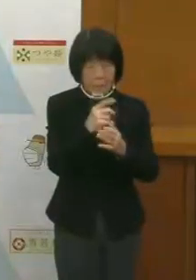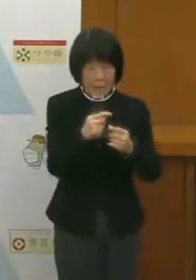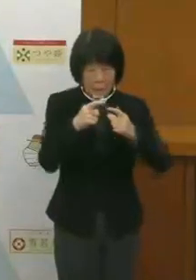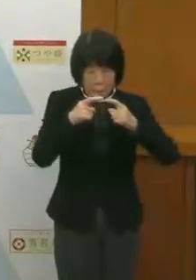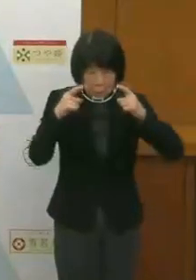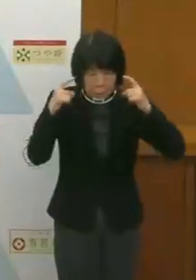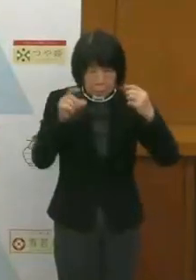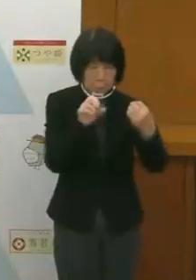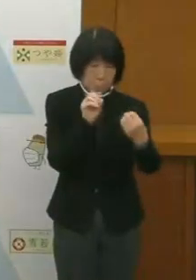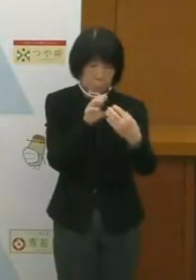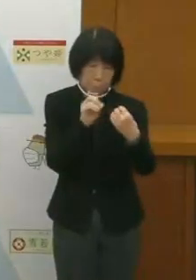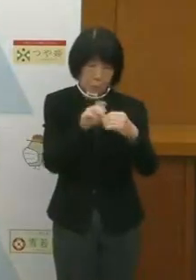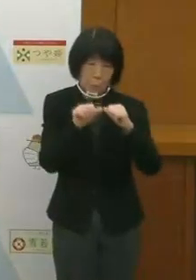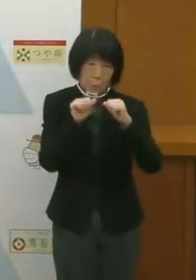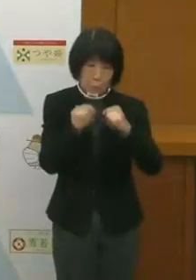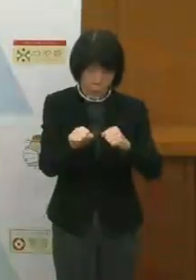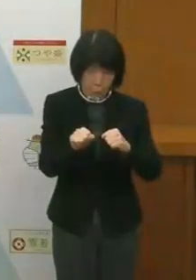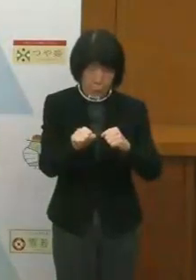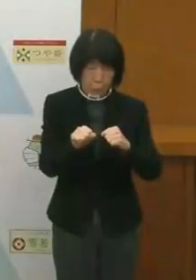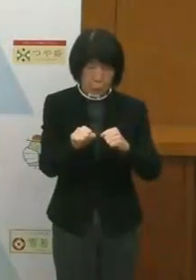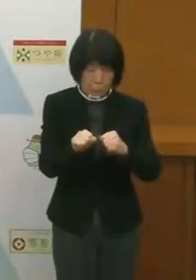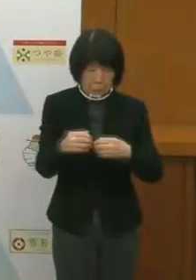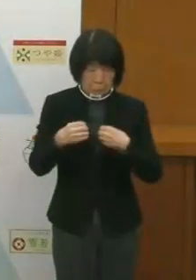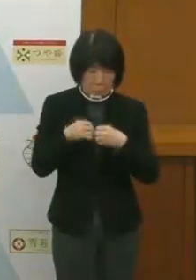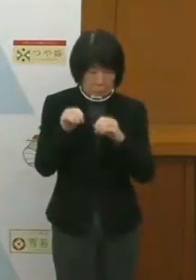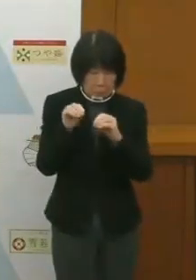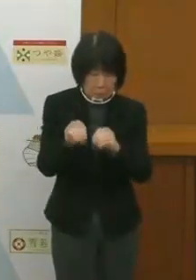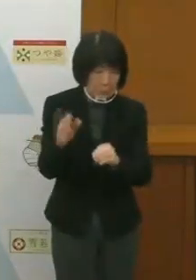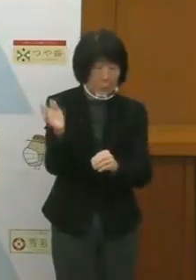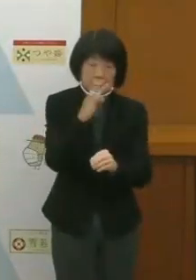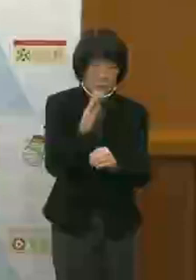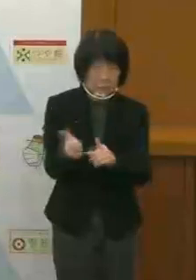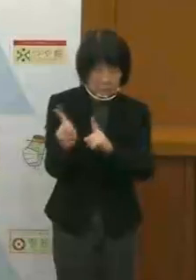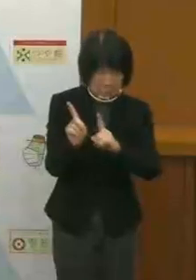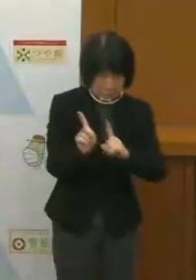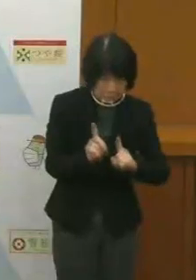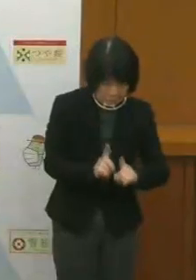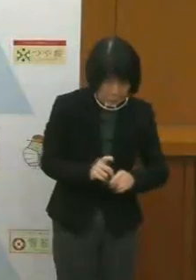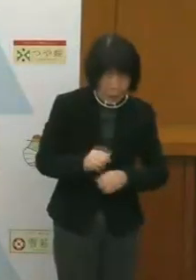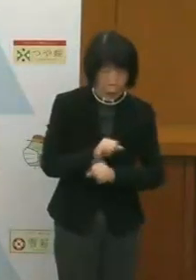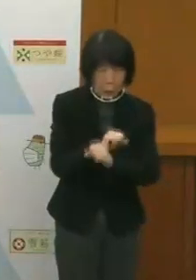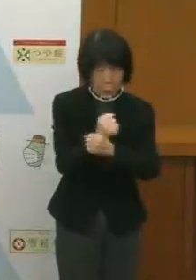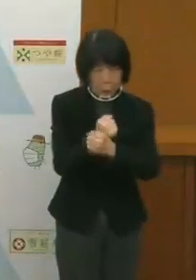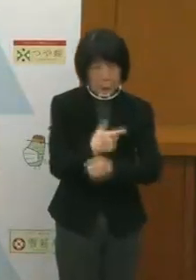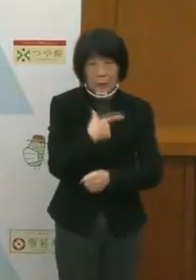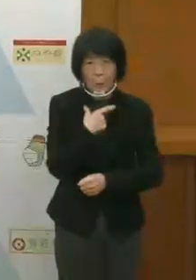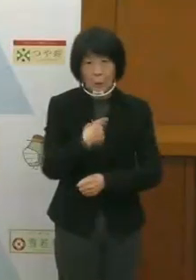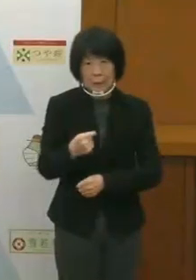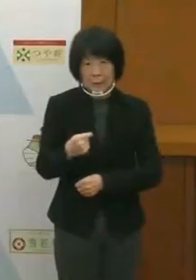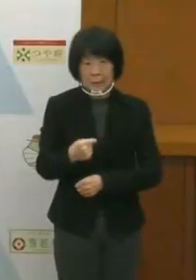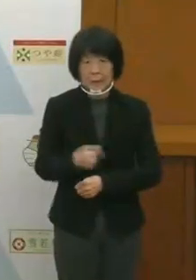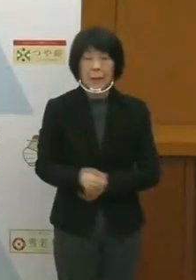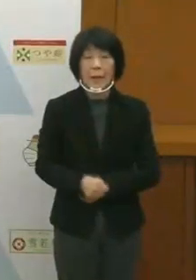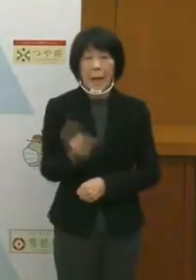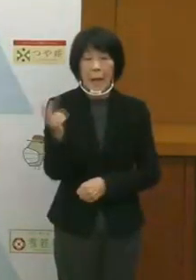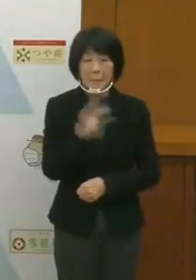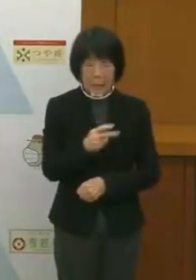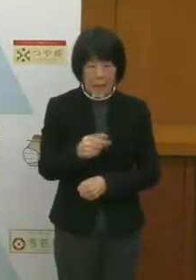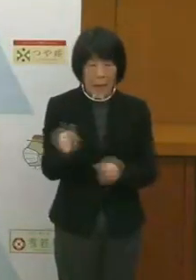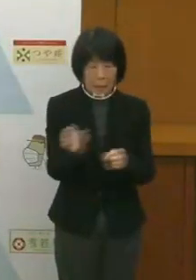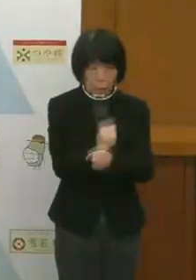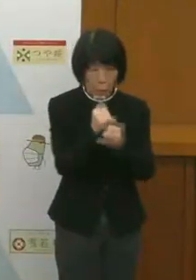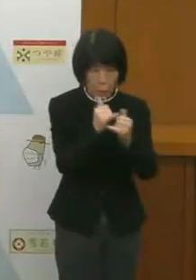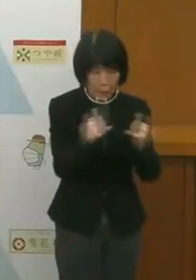クを着用するなど感染リスクを下げる工夫をお願いいたします。 また事業者